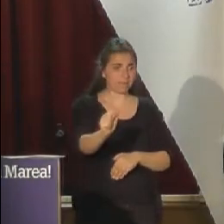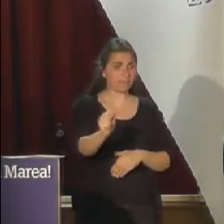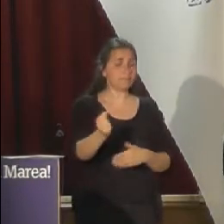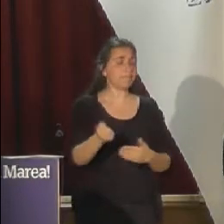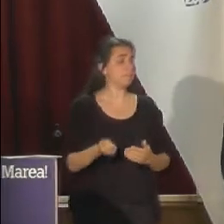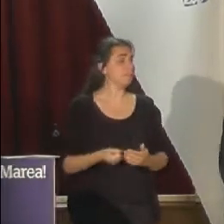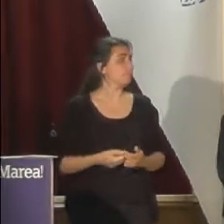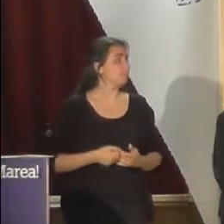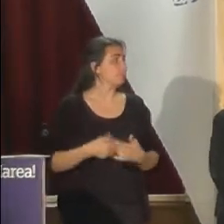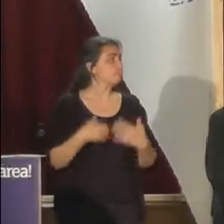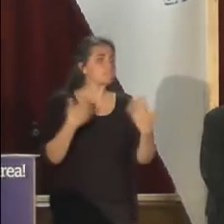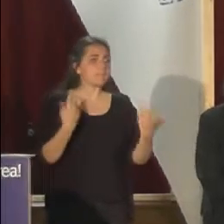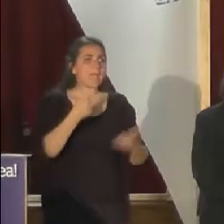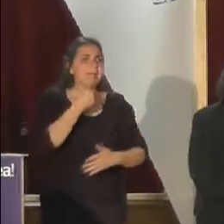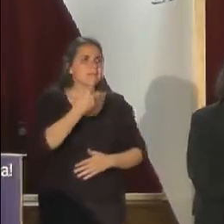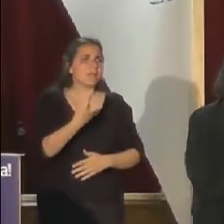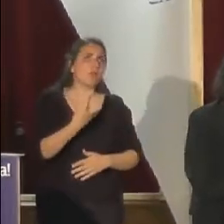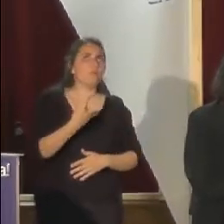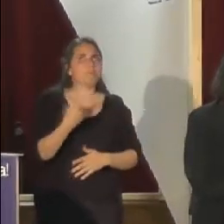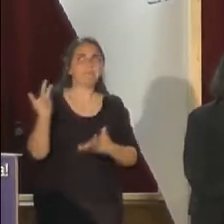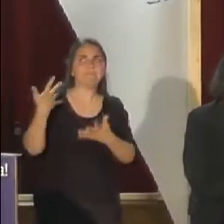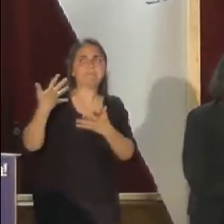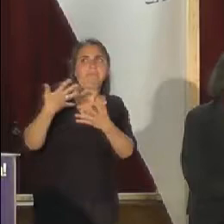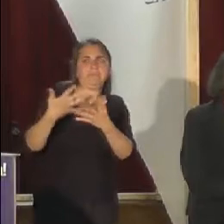chauvinismo, digo porque é